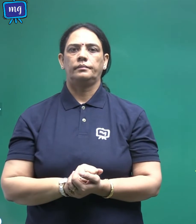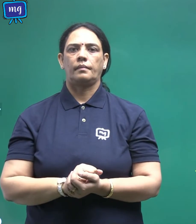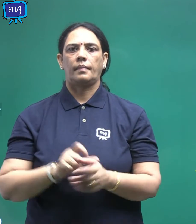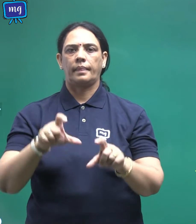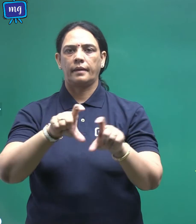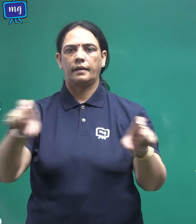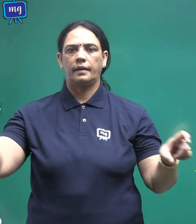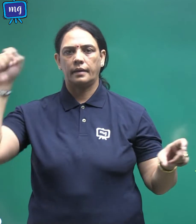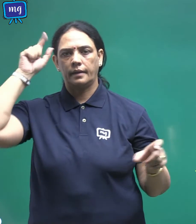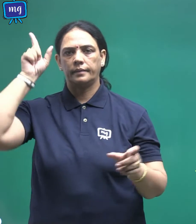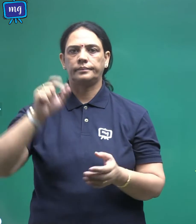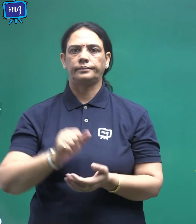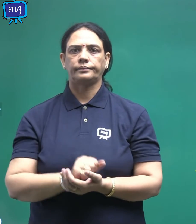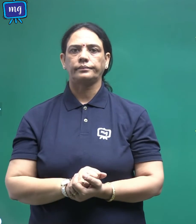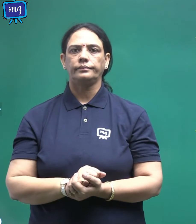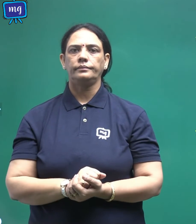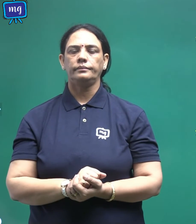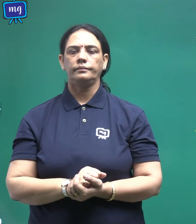समझ आ गया?